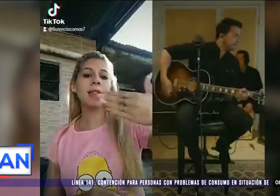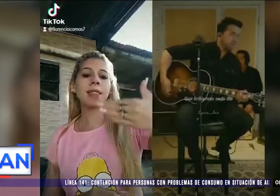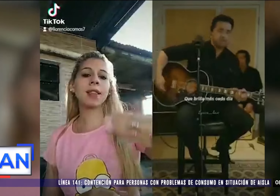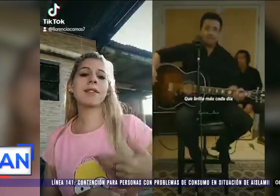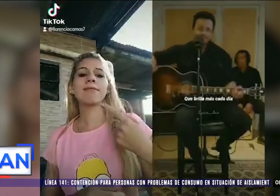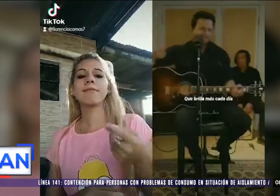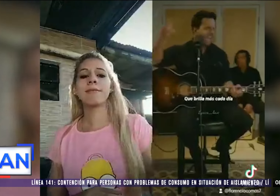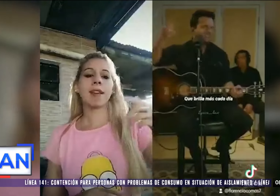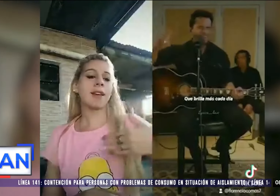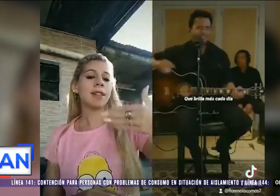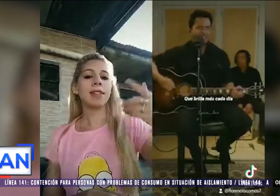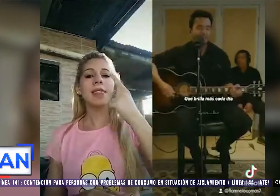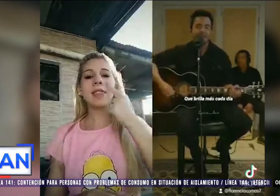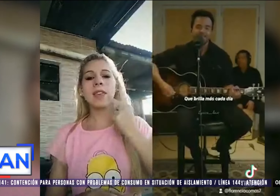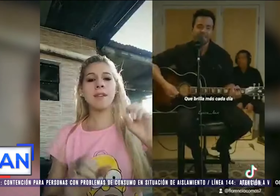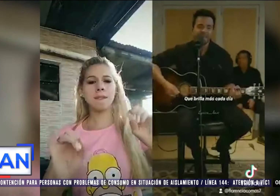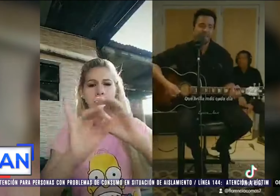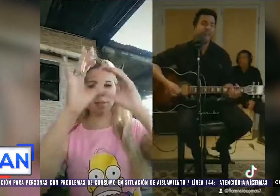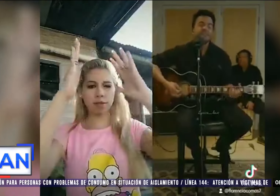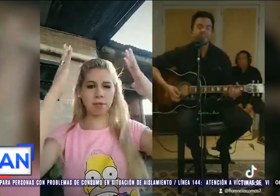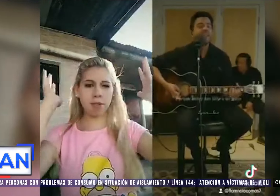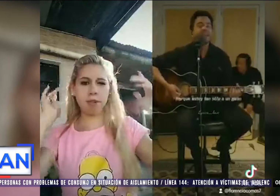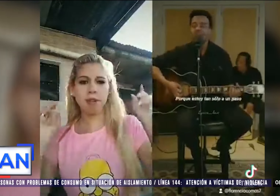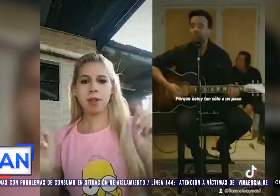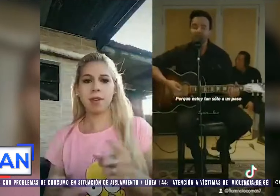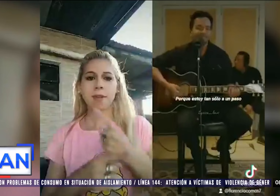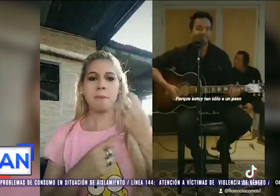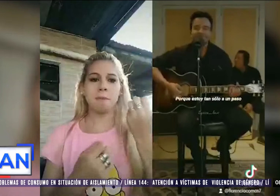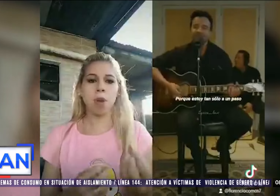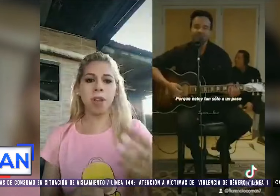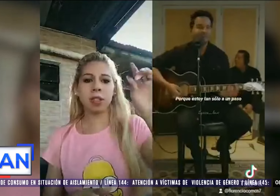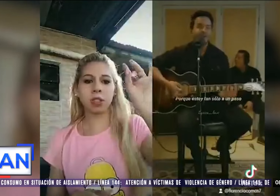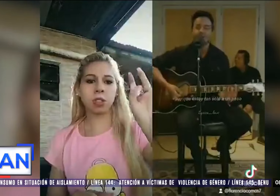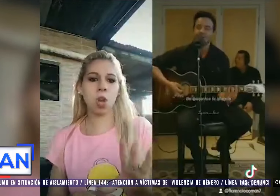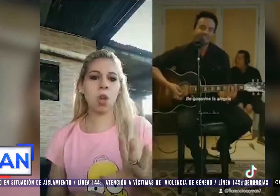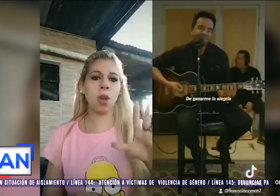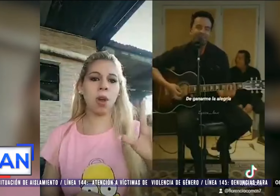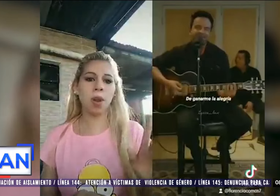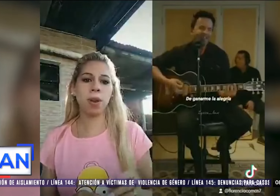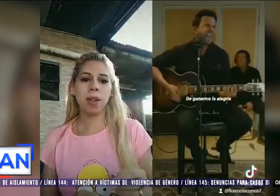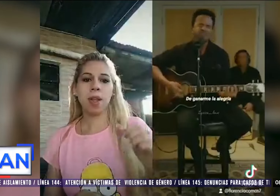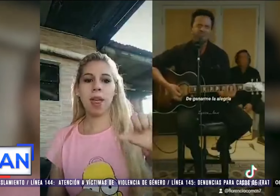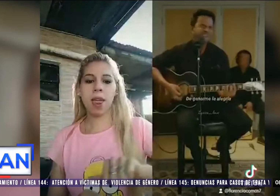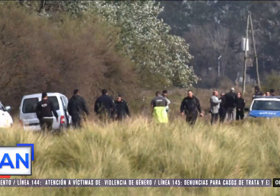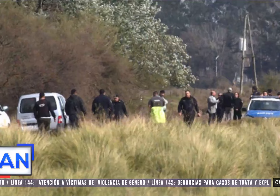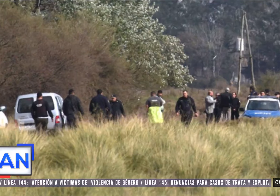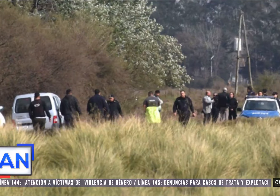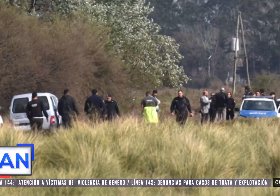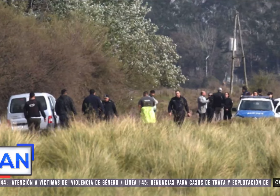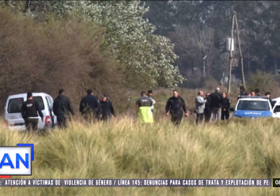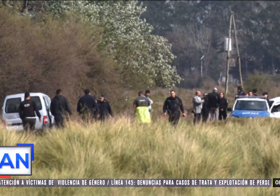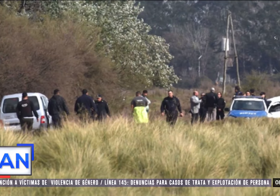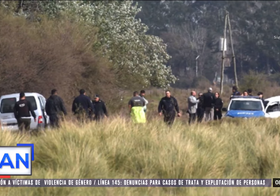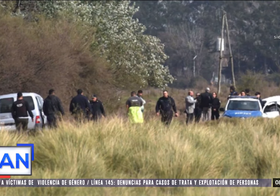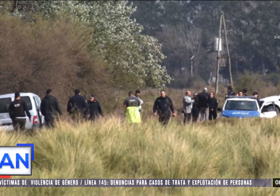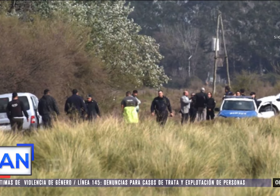esta joven mamá, que vos describías bien allí, hipoacúsica, desapareció el jueves a la mañana. Lo último que se supo es que lleva a su